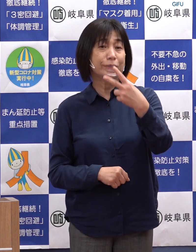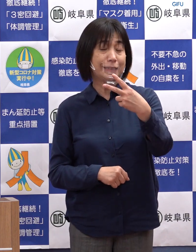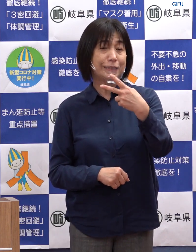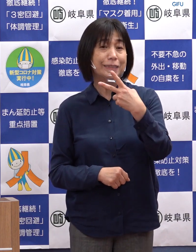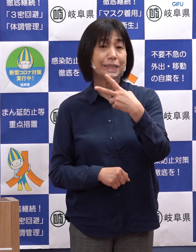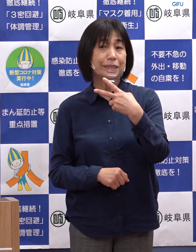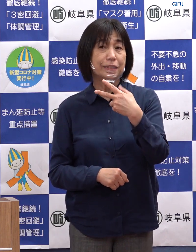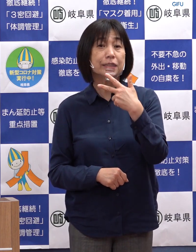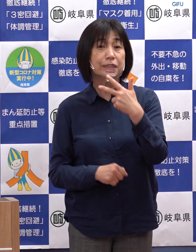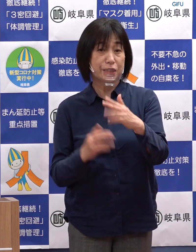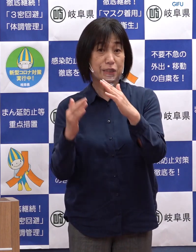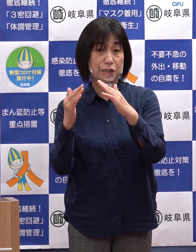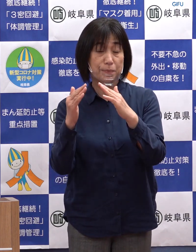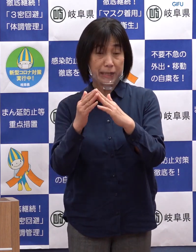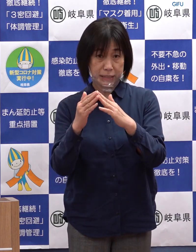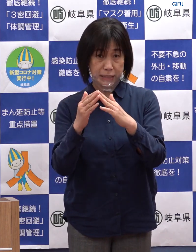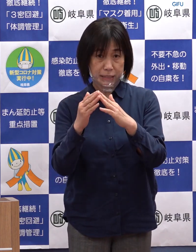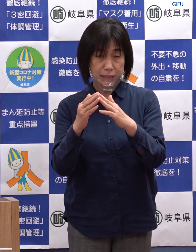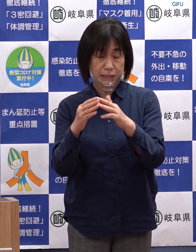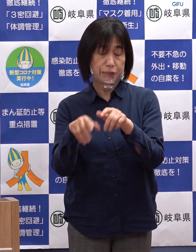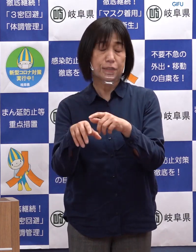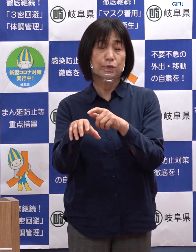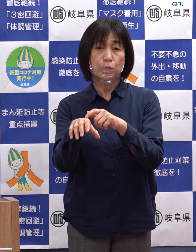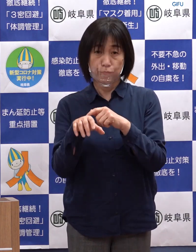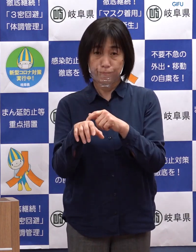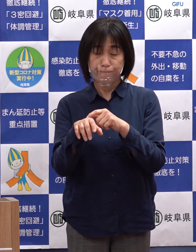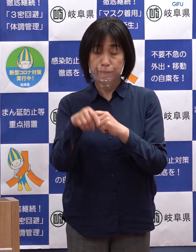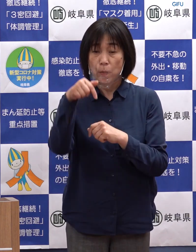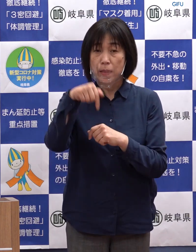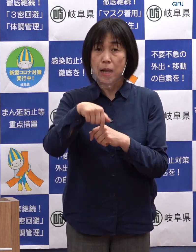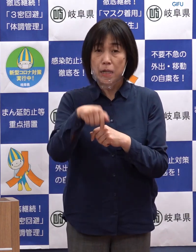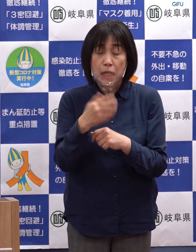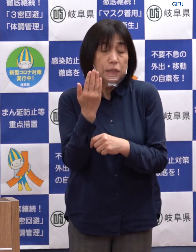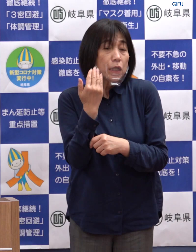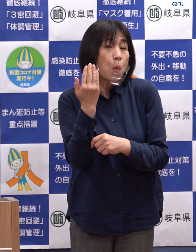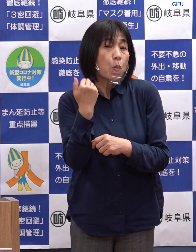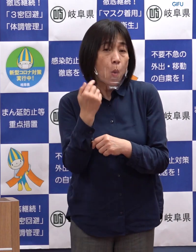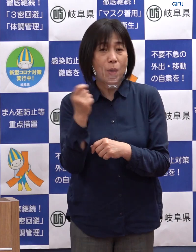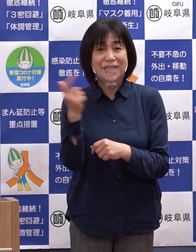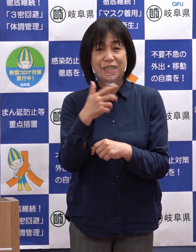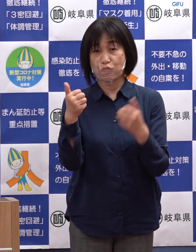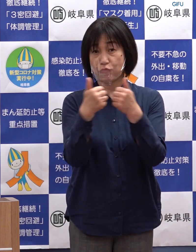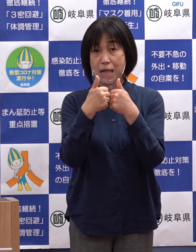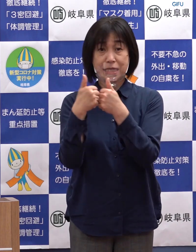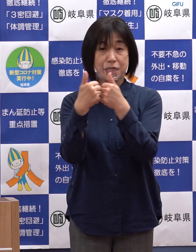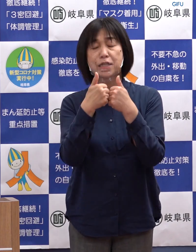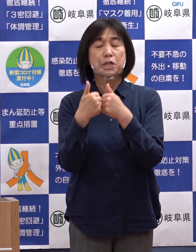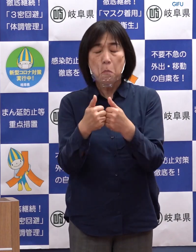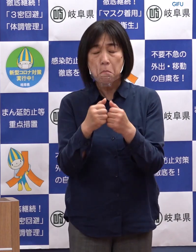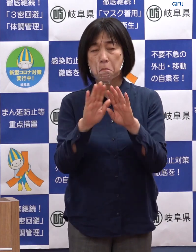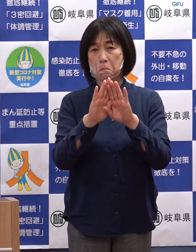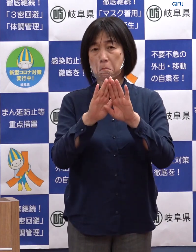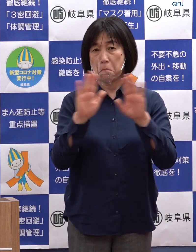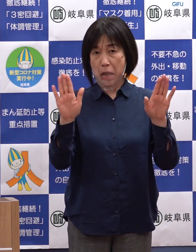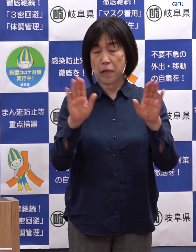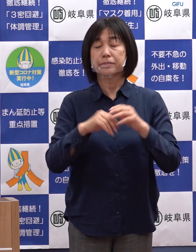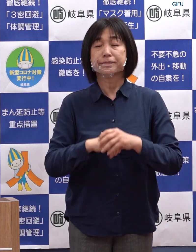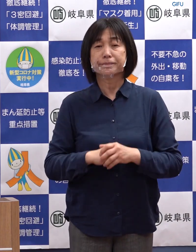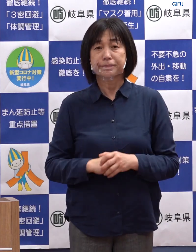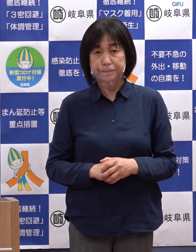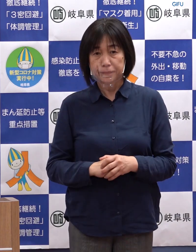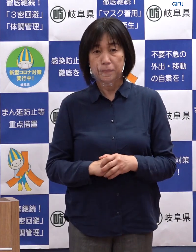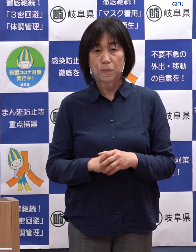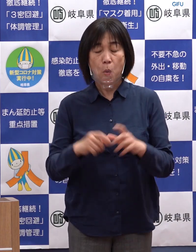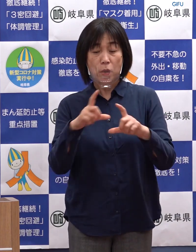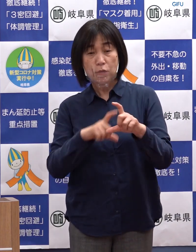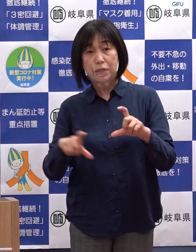ど緊急で市町村長さんのとの会議を開きましたけれども、16市町から22市町に拡大するということについ